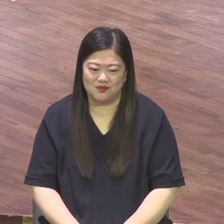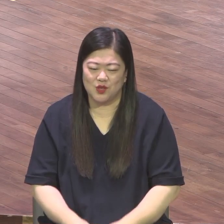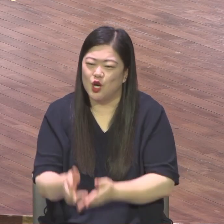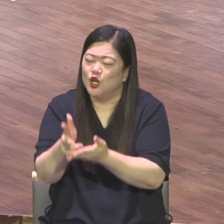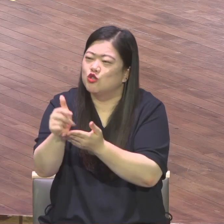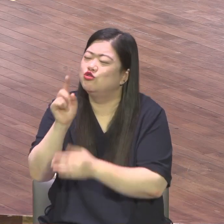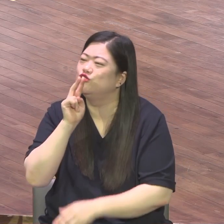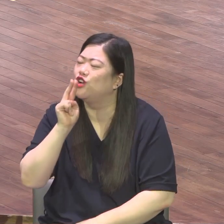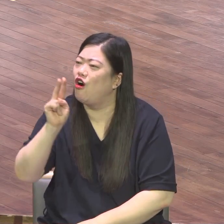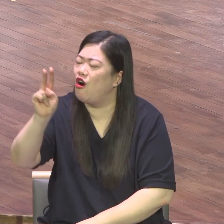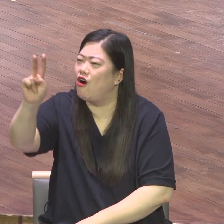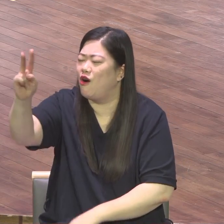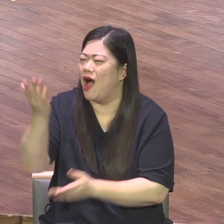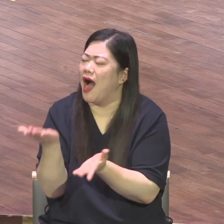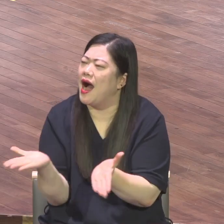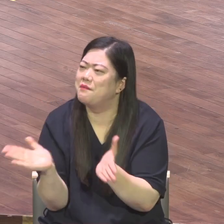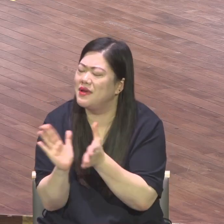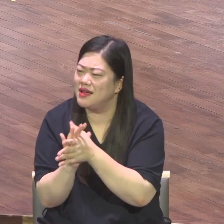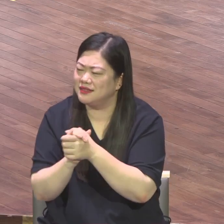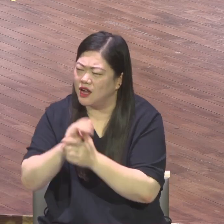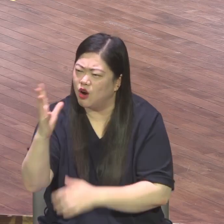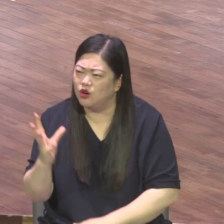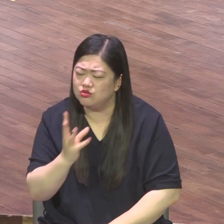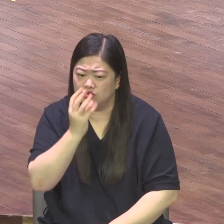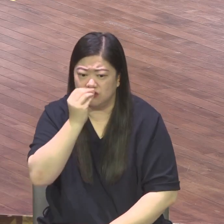다 하지.